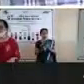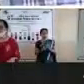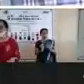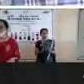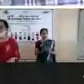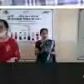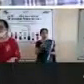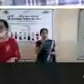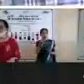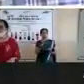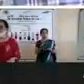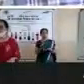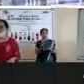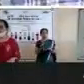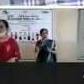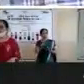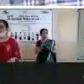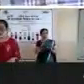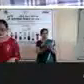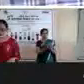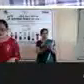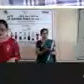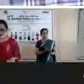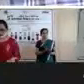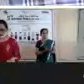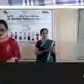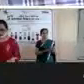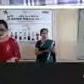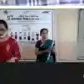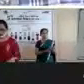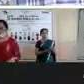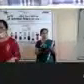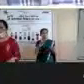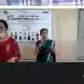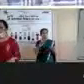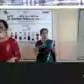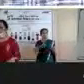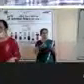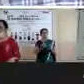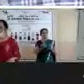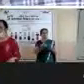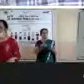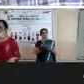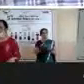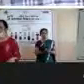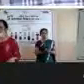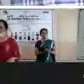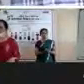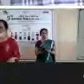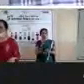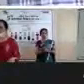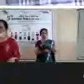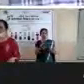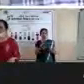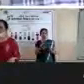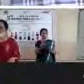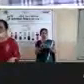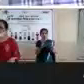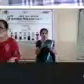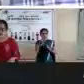तहत विशेष पहलों में से एक है। नेशनल इंस्टीट्यूट फॉर एम्पावरमेंट ऑफ पर्सन्स विद डिसेबिलिटीज दिव्यांगजन NIPVD